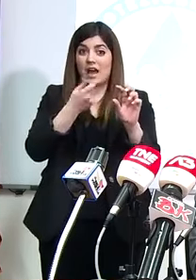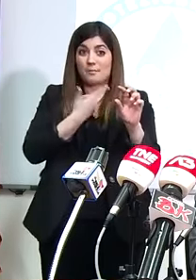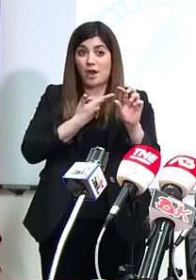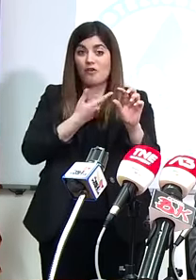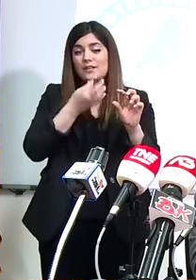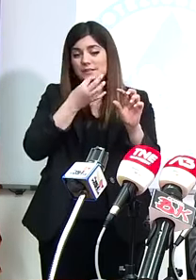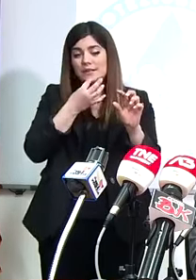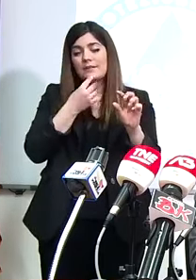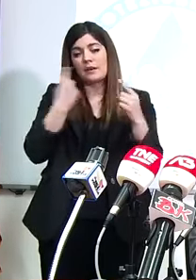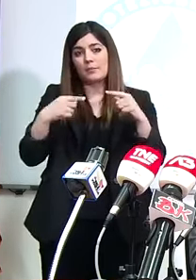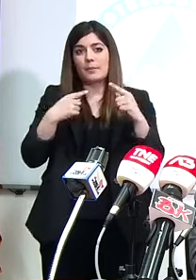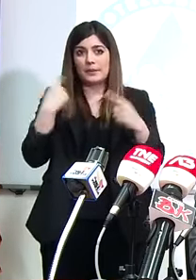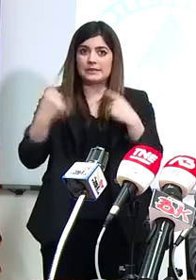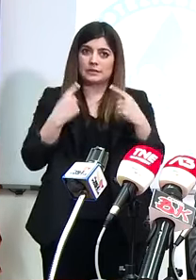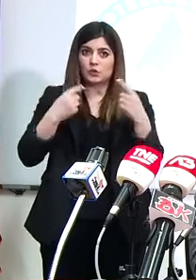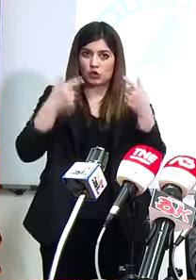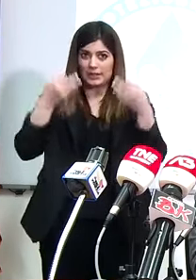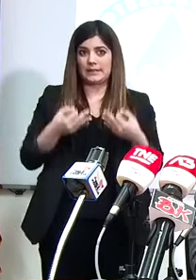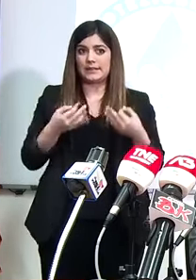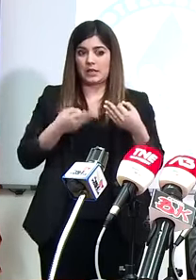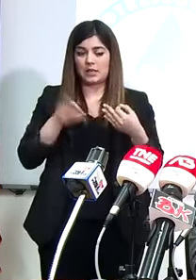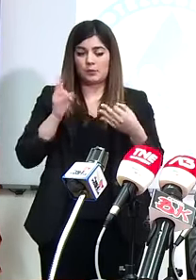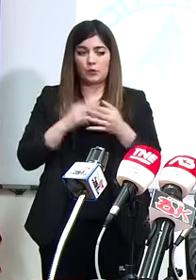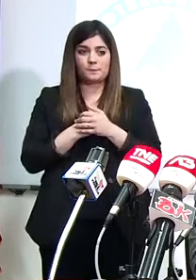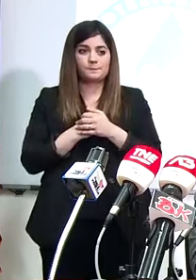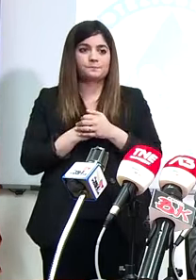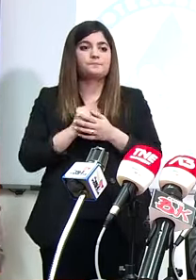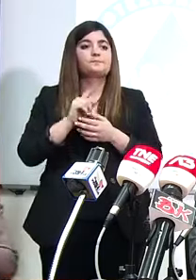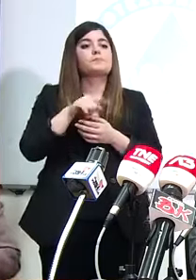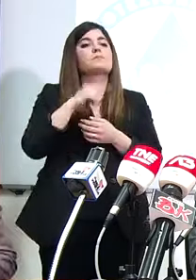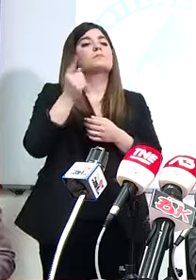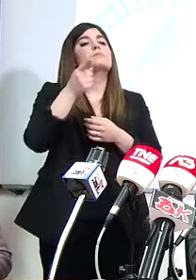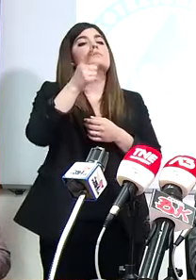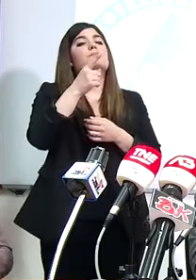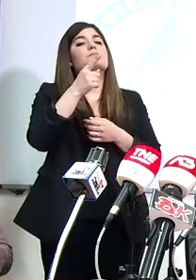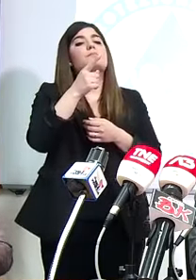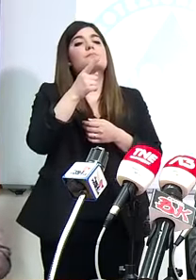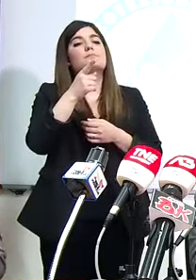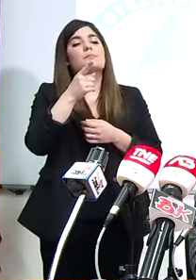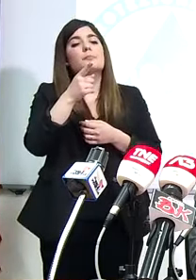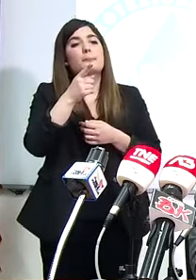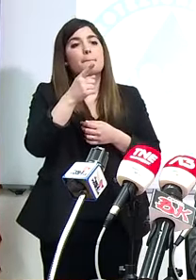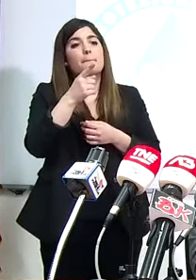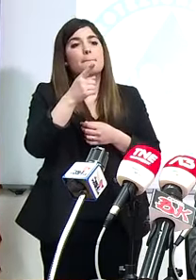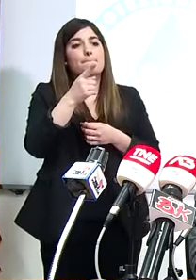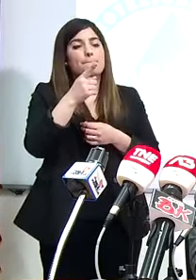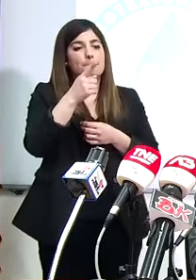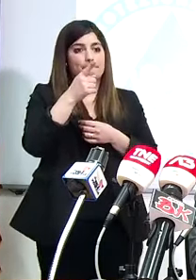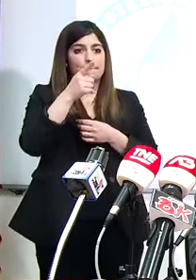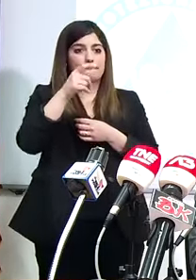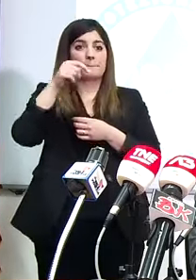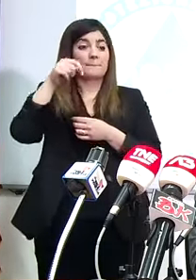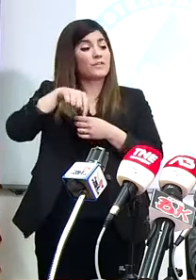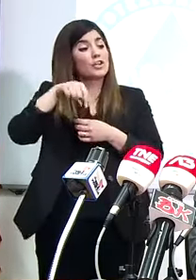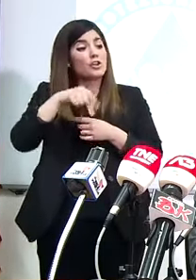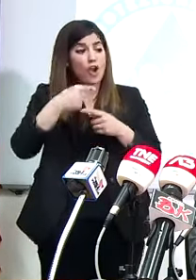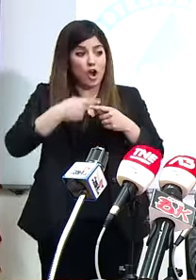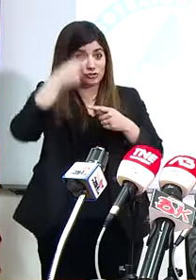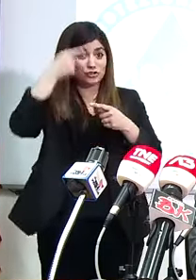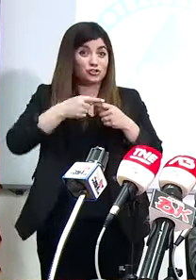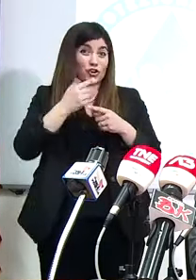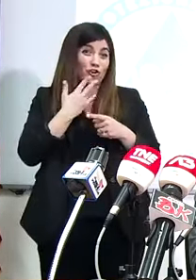andreoli ha terminato parisi no no il telone nato non ha terminato allargare un attimino oggi è il giorno dei colori si